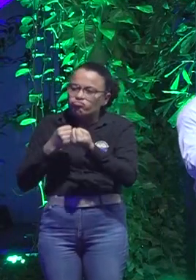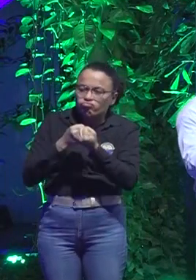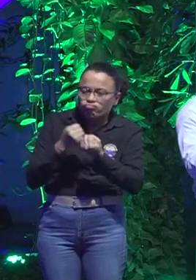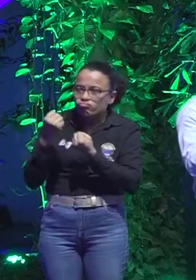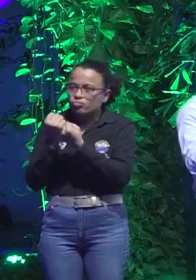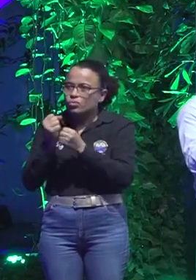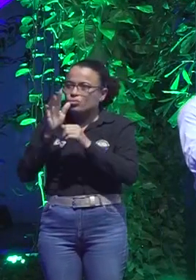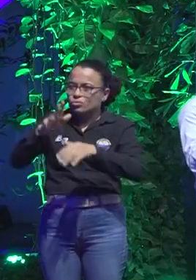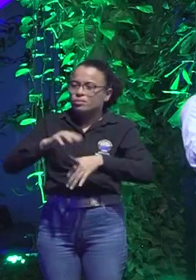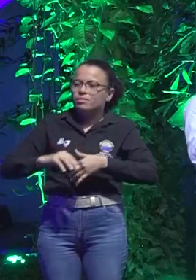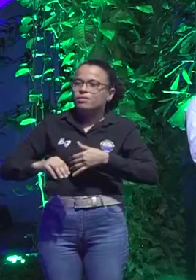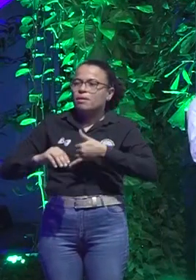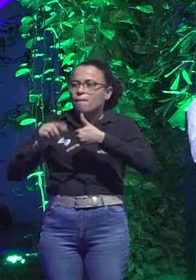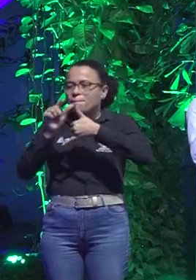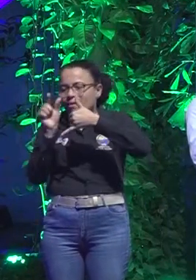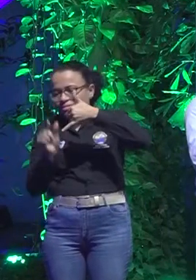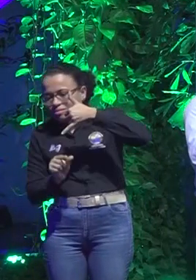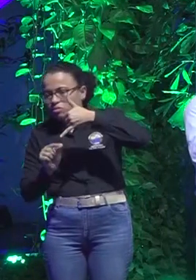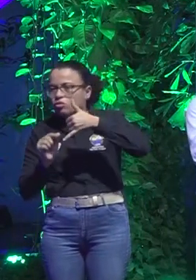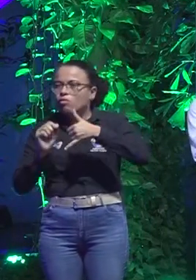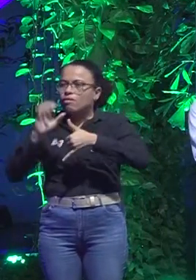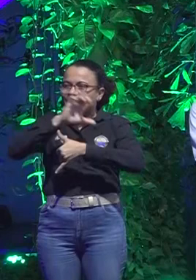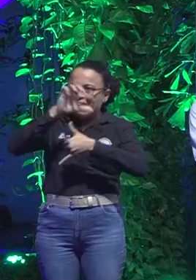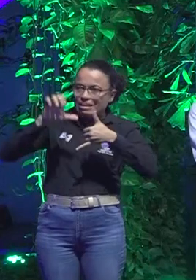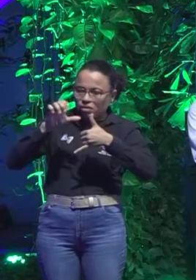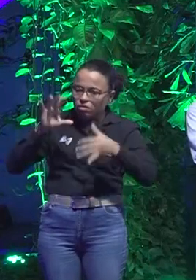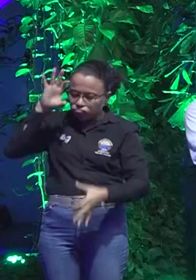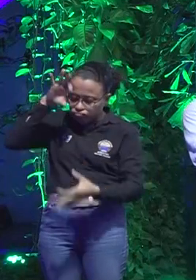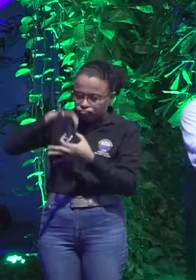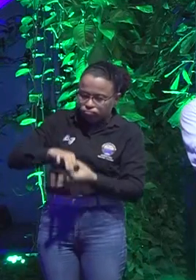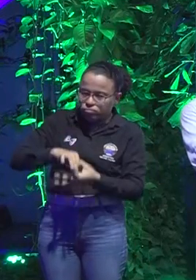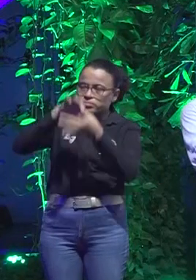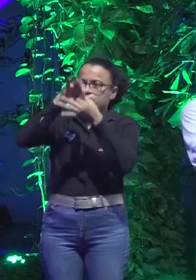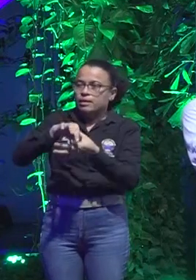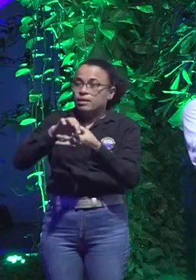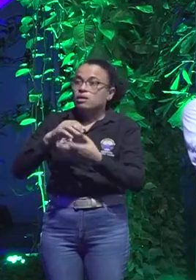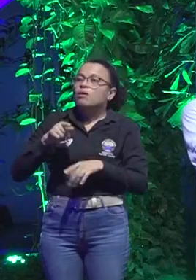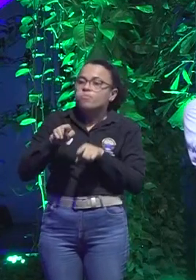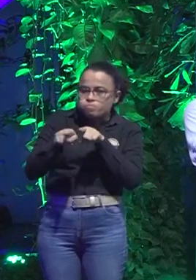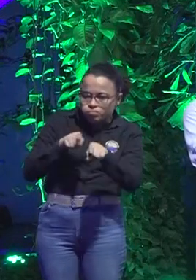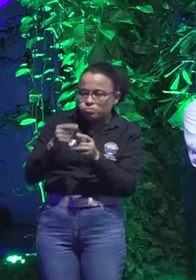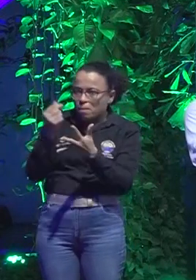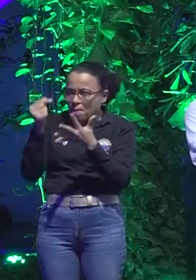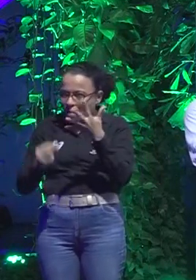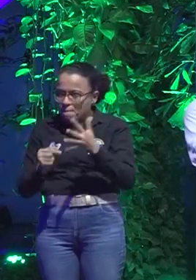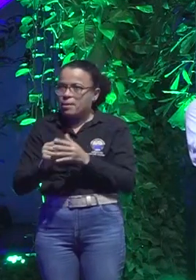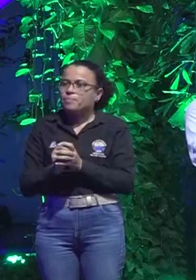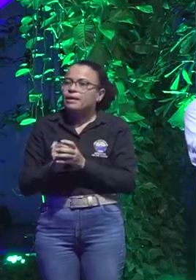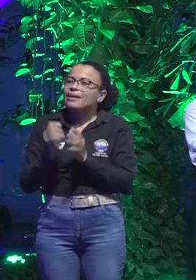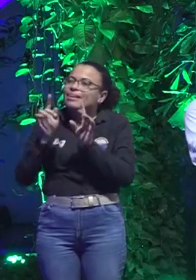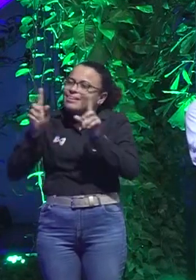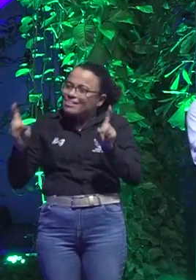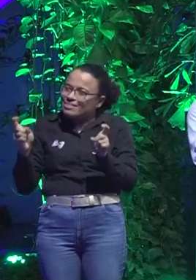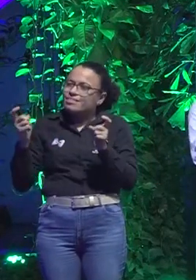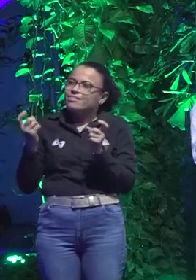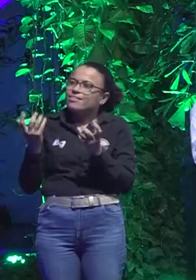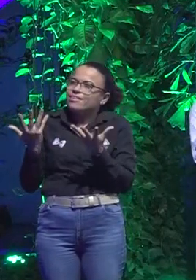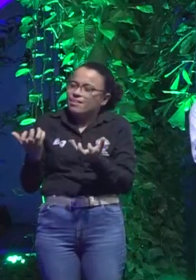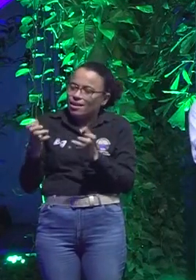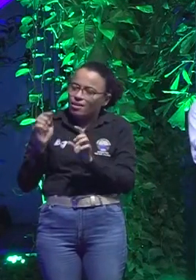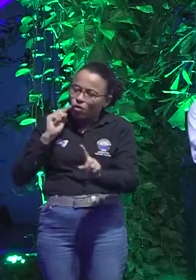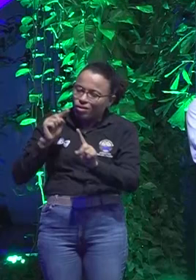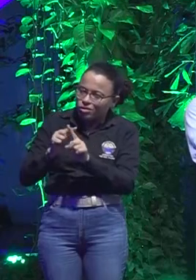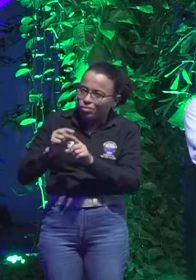8 más pendientes, pero esperamos que la universidad logre convertirse en pionero en un esquema de ordenamiento pesquero participativo que incluya